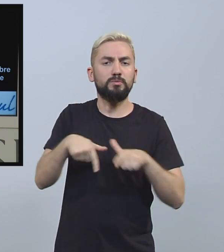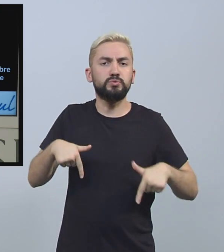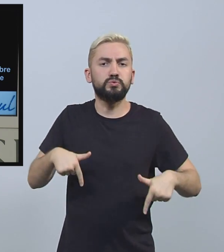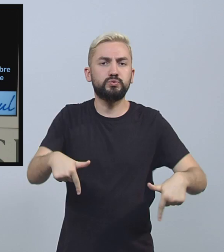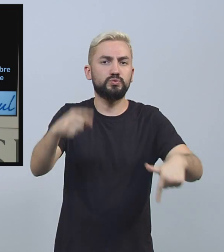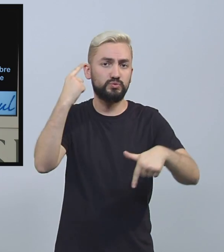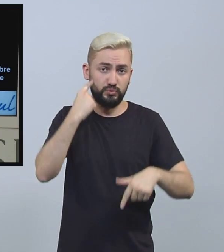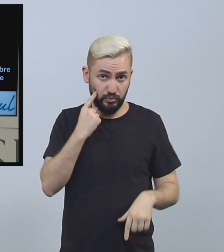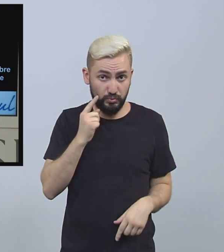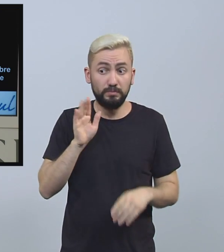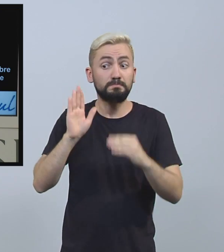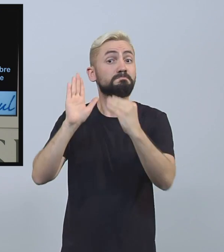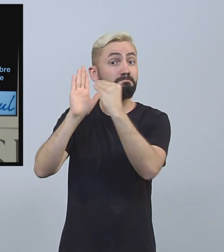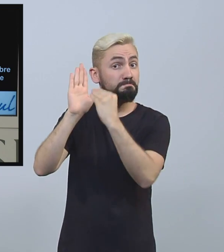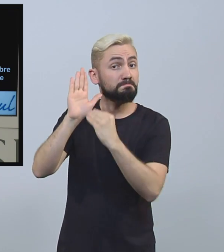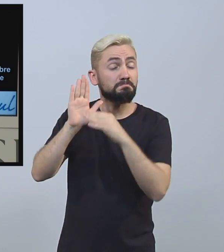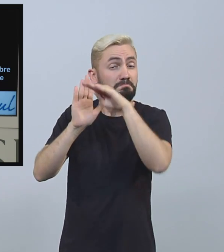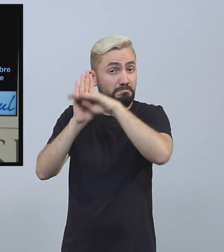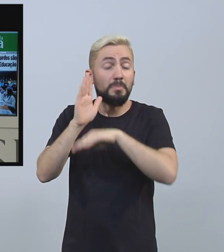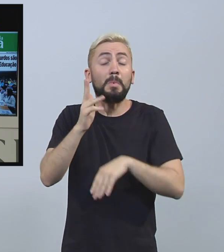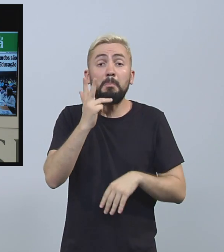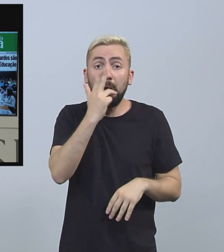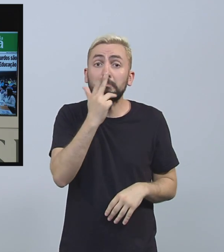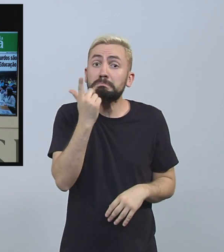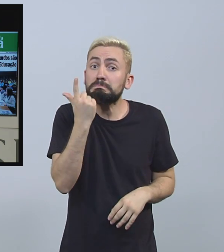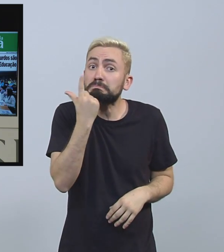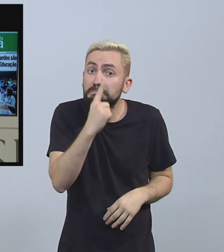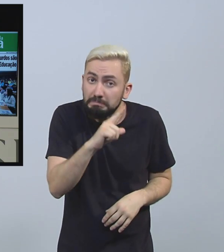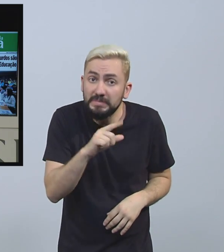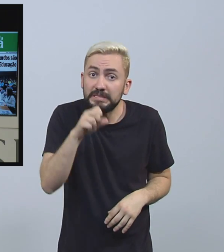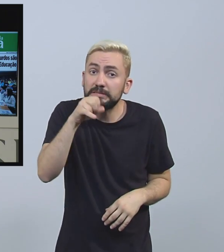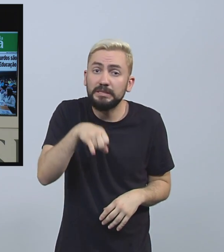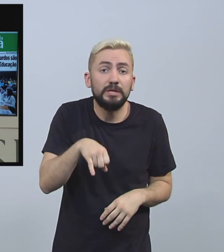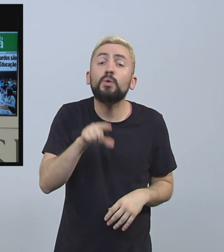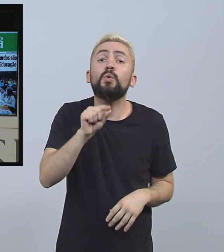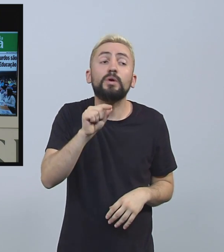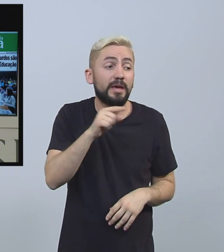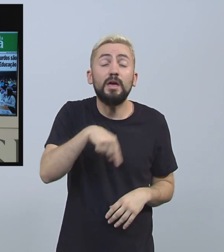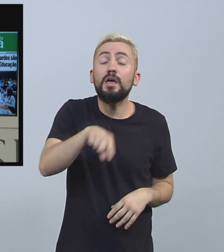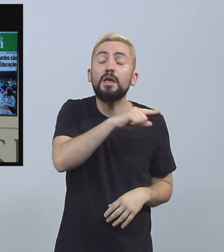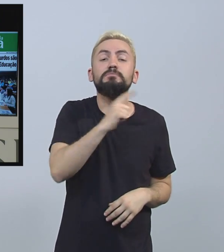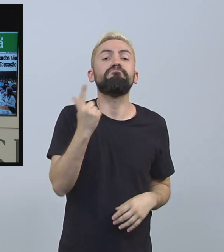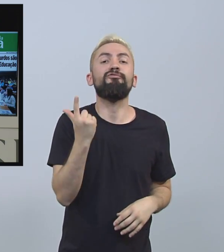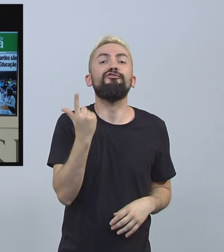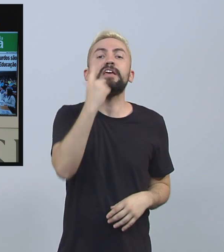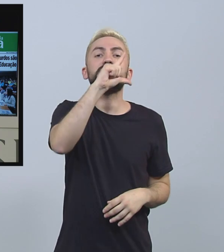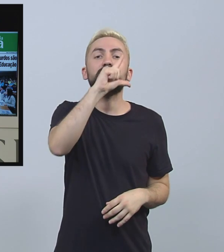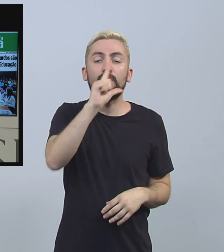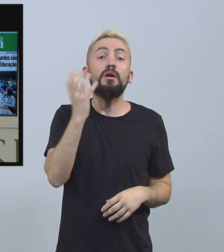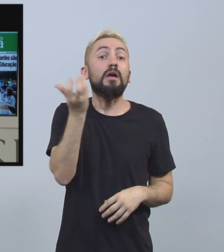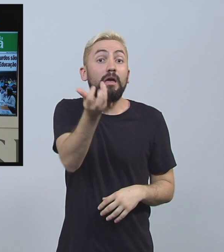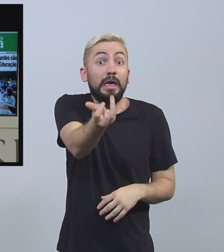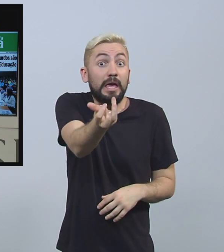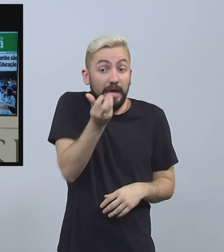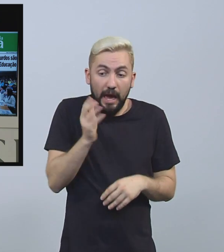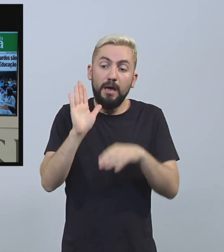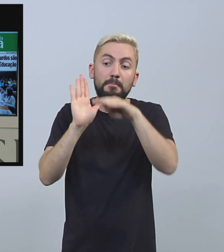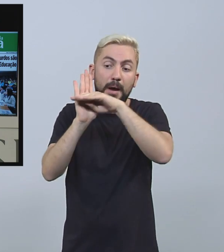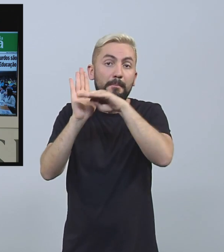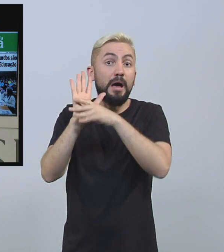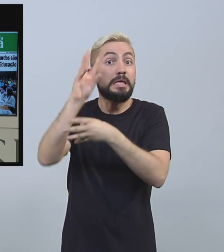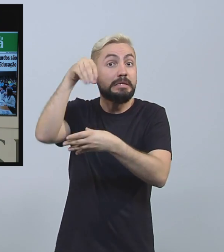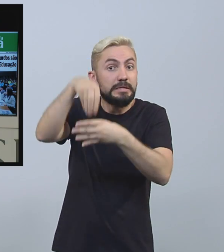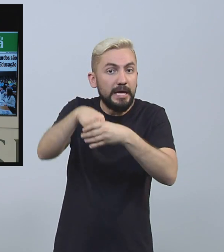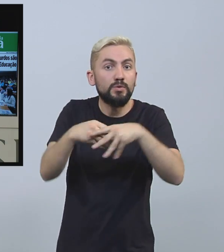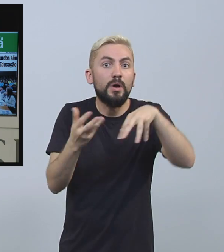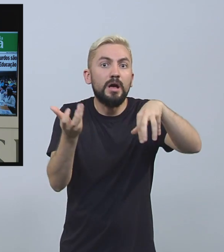surdos tiveram um saldo bastante positivo, que foi justamente a vitória das suas reivindicações